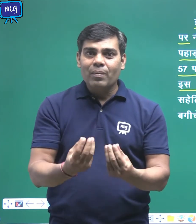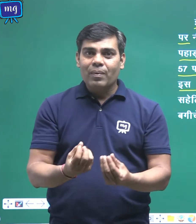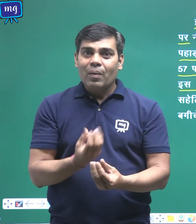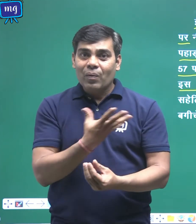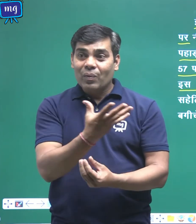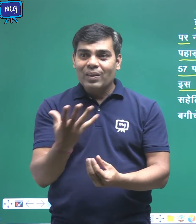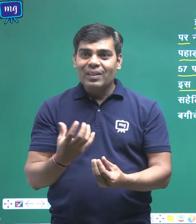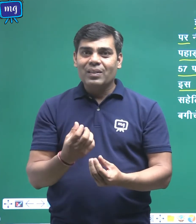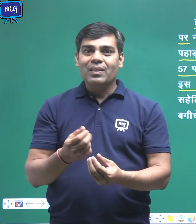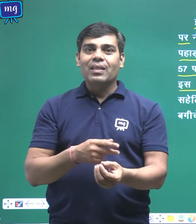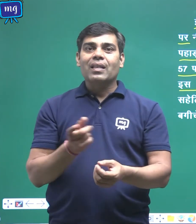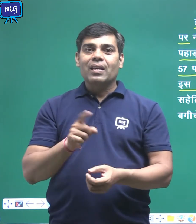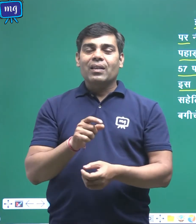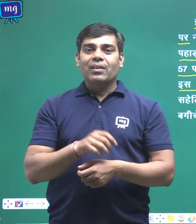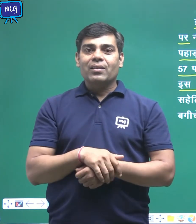तथा